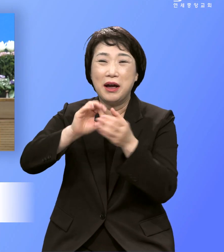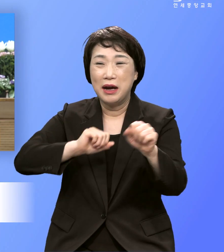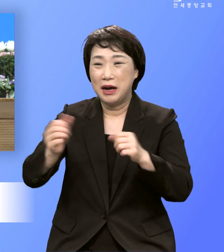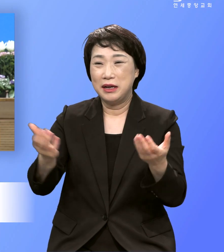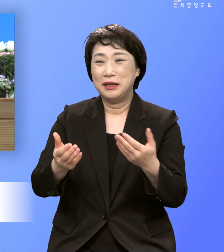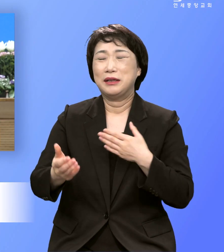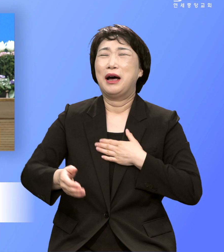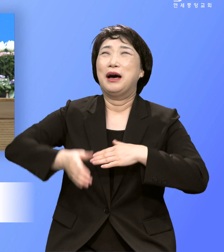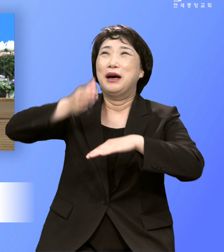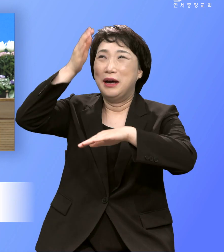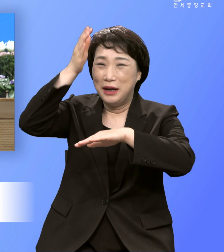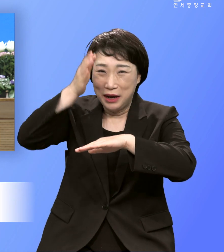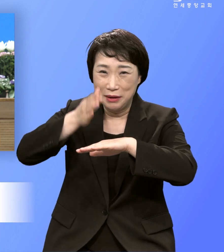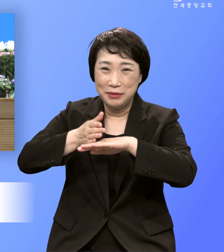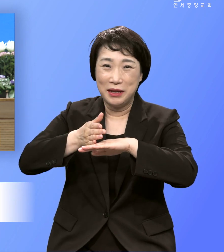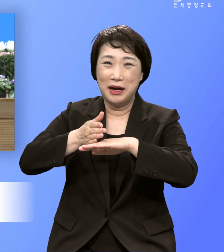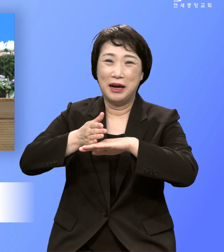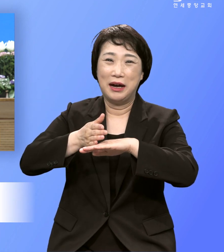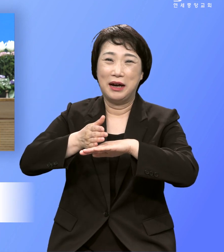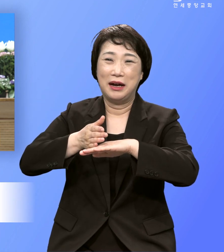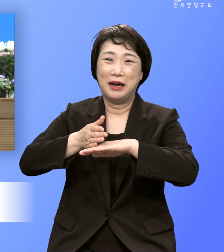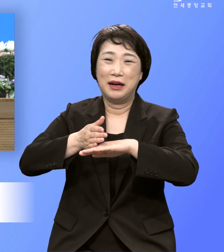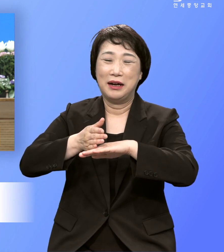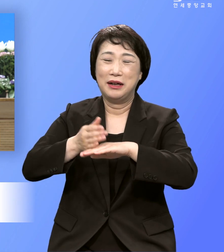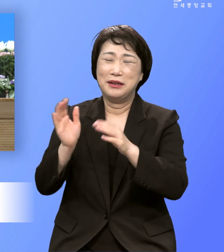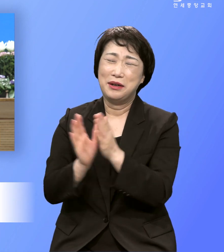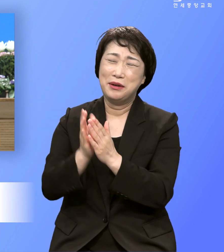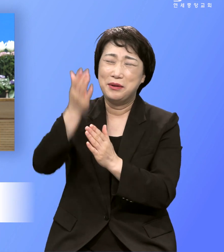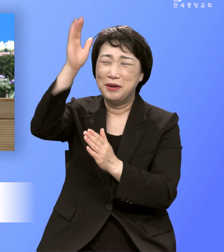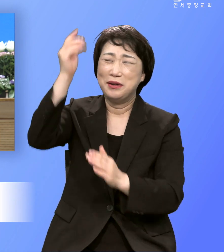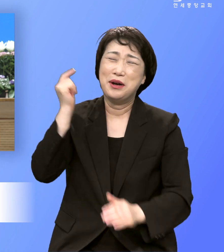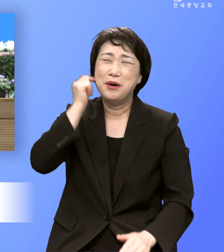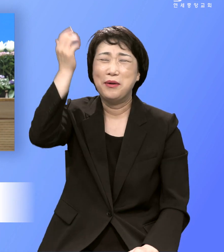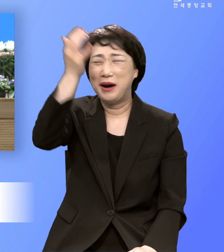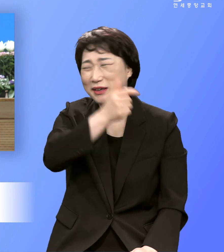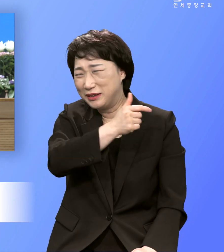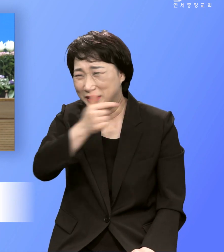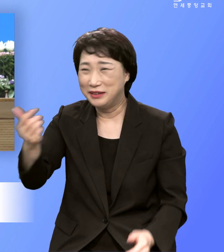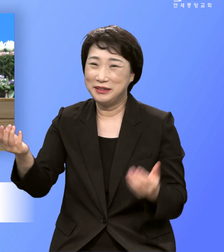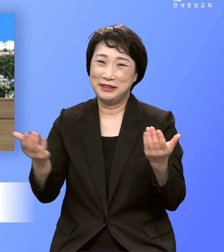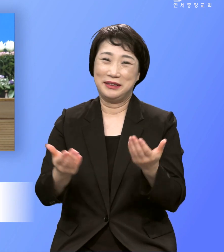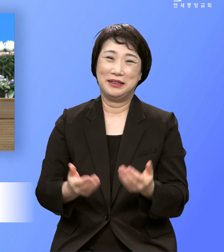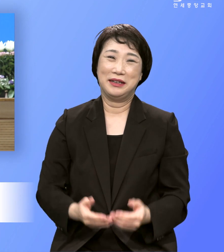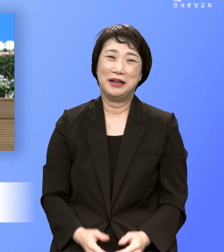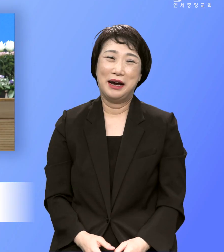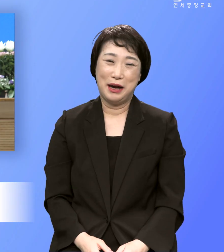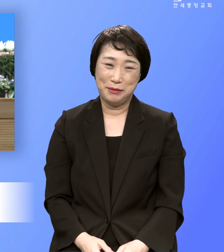일에 감사하고 얼마나 영화롭고 영광스러운 일이냐 이 말.